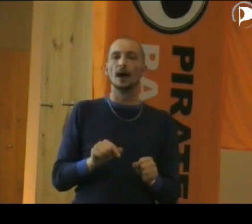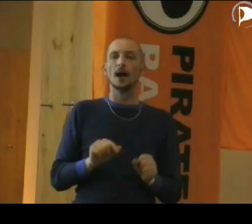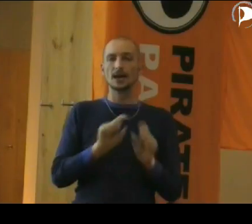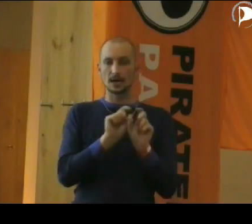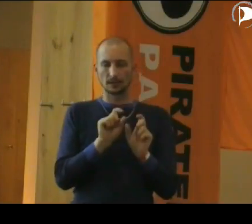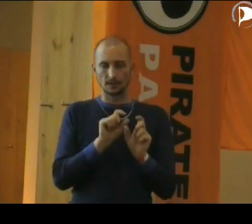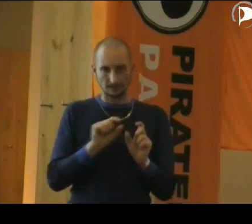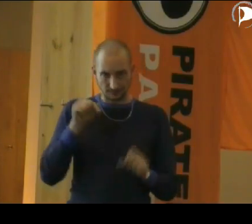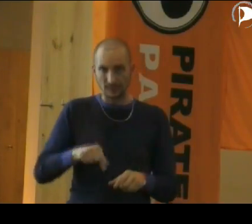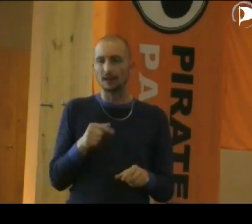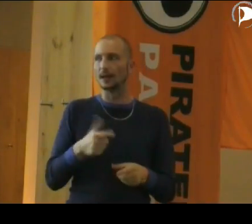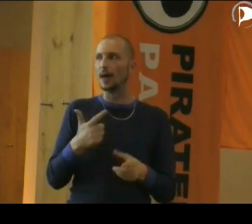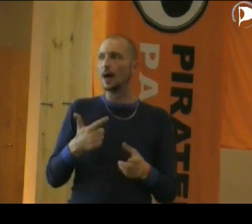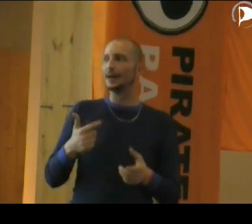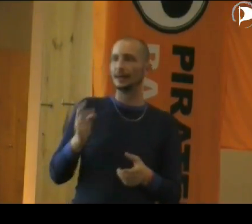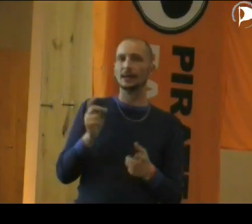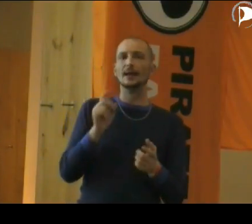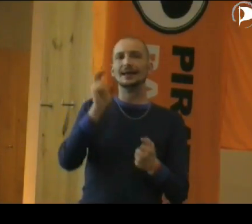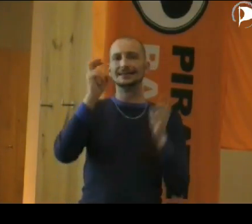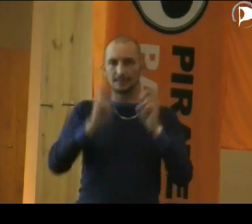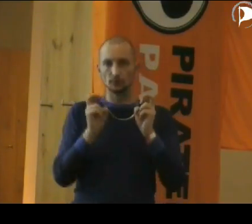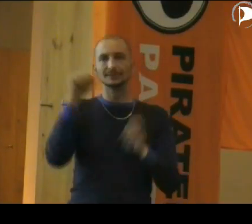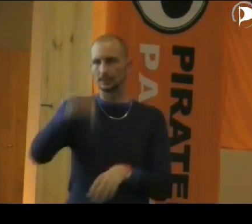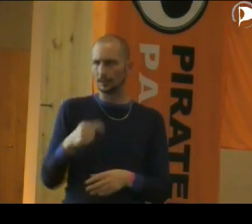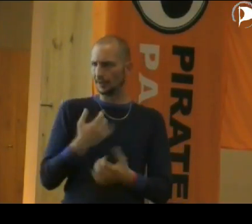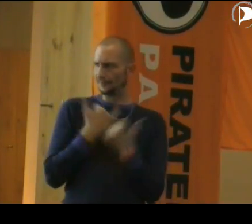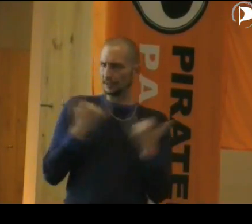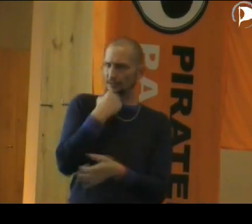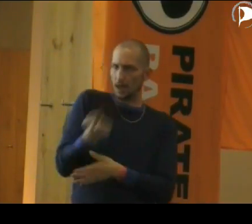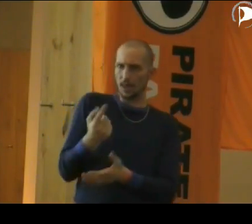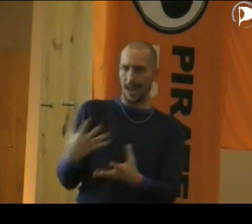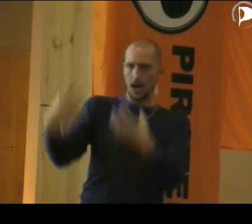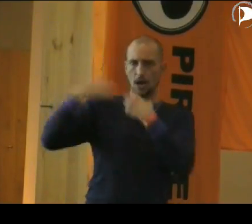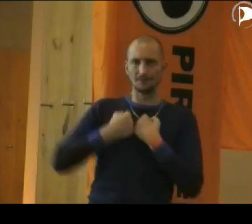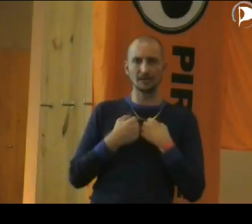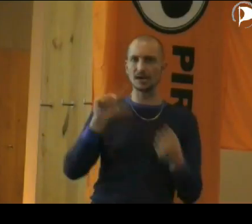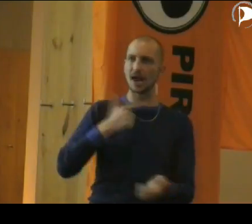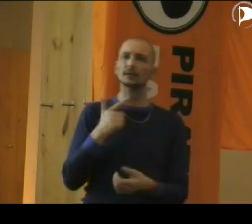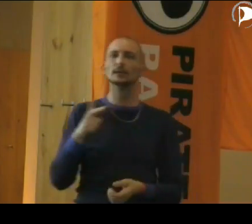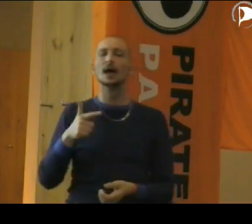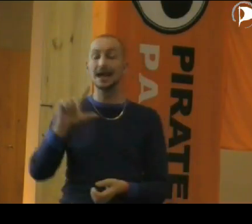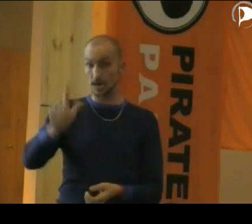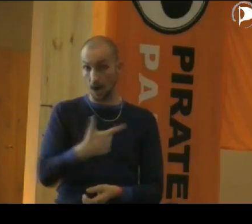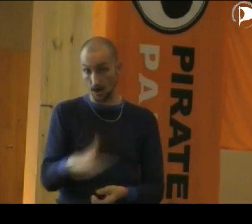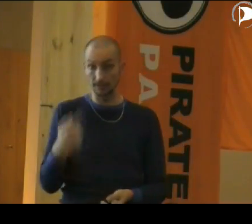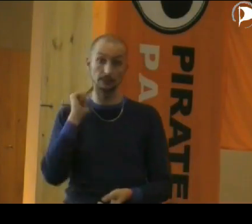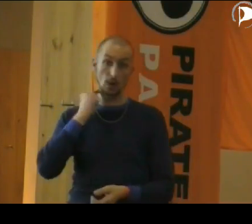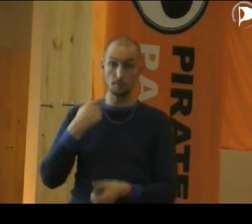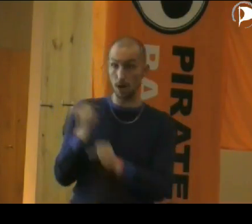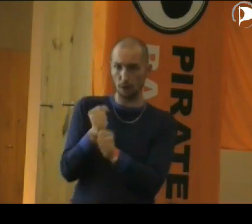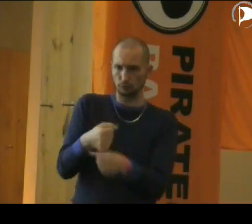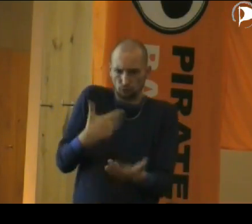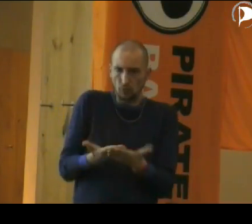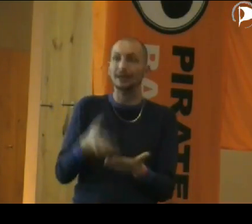sitzt für mich und ausdauer sind auch direkt an das keine sorge machen soll und zweitens ist mir nicht bekannt